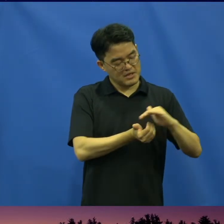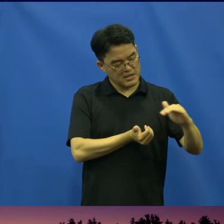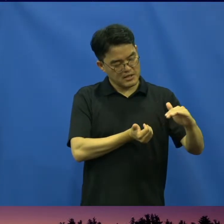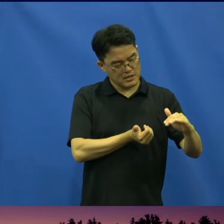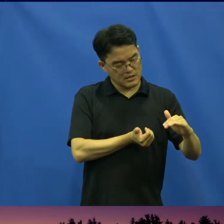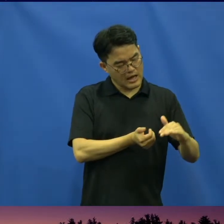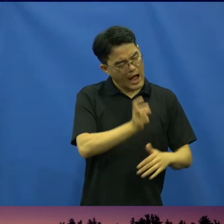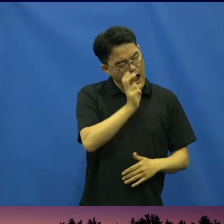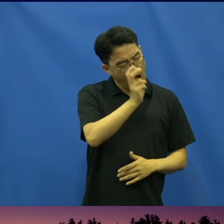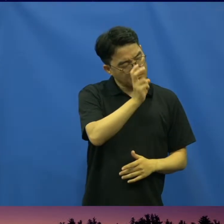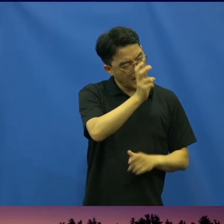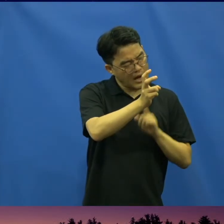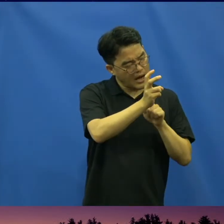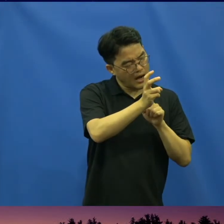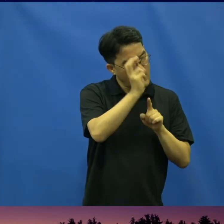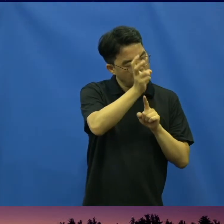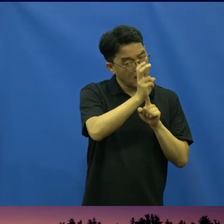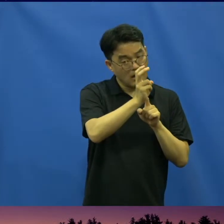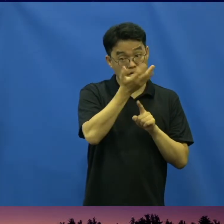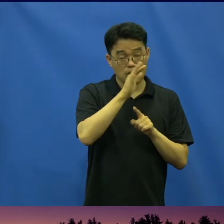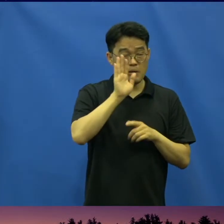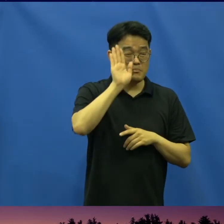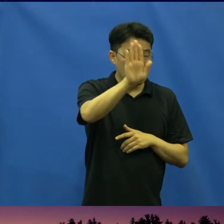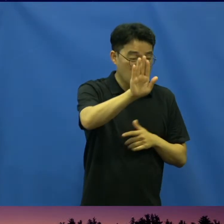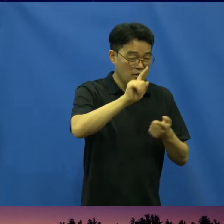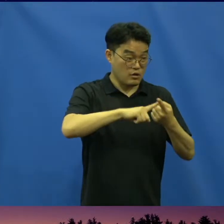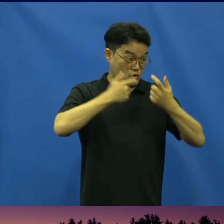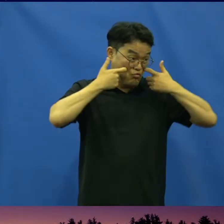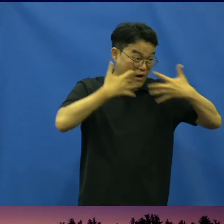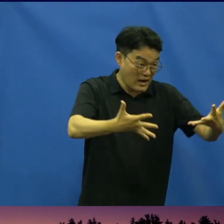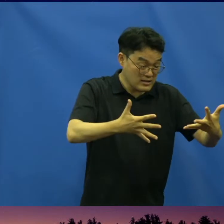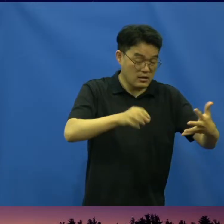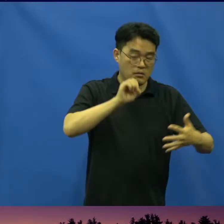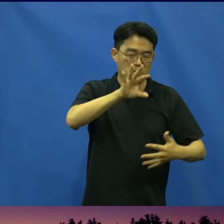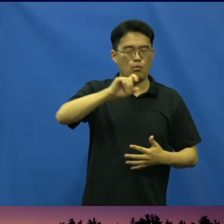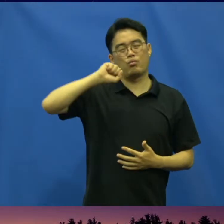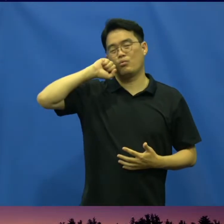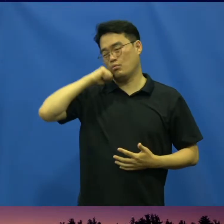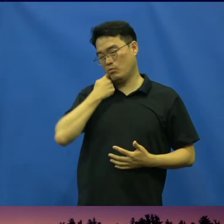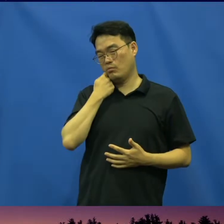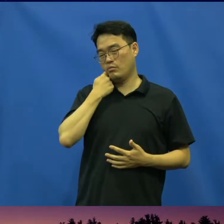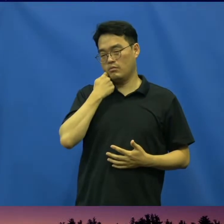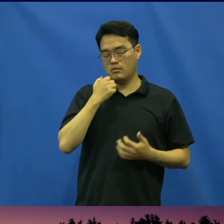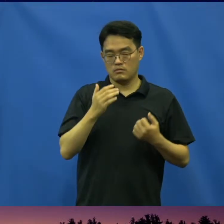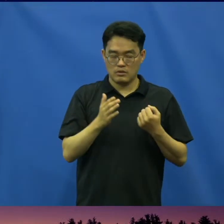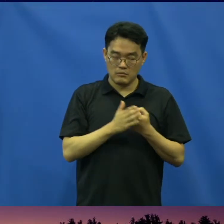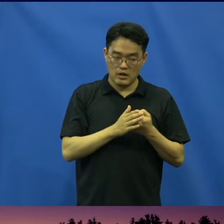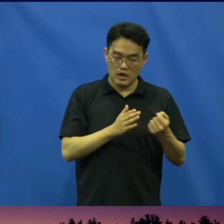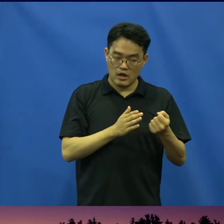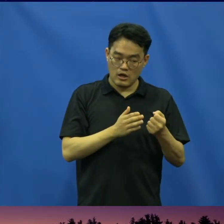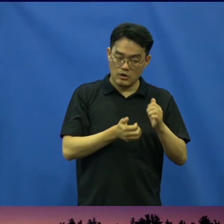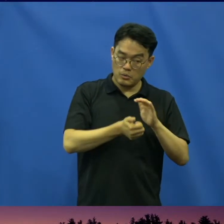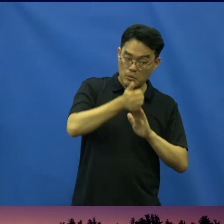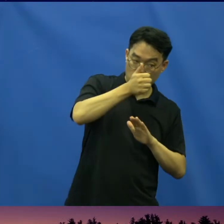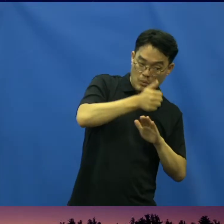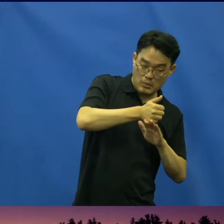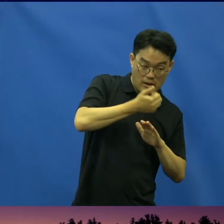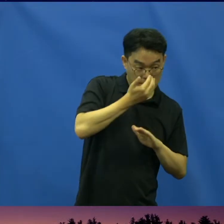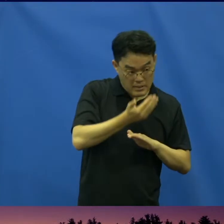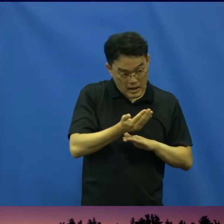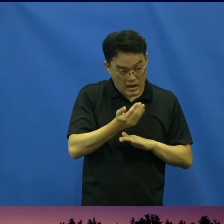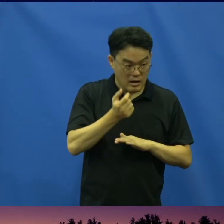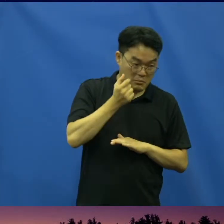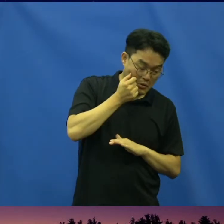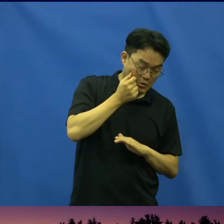그래서 주로 사람들이 뭘 하죠? 확률에 그래요. 확률. 그러니까 성공할 수도 망할 수도 있는 것에 모험을